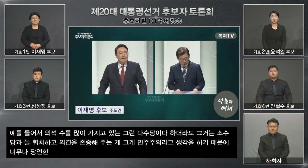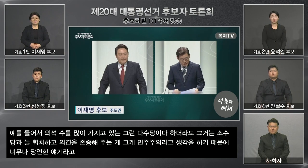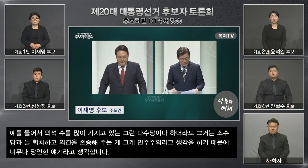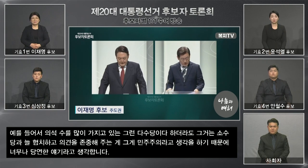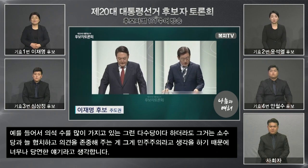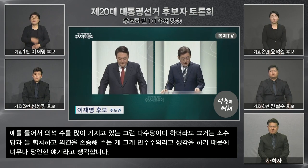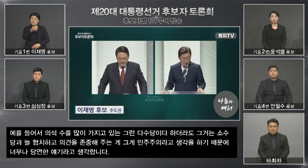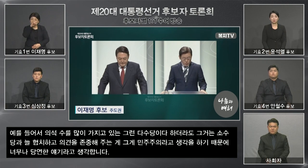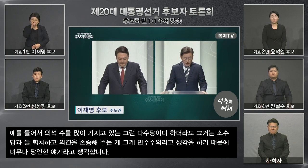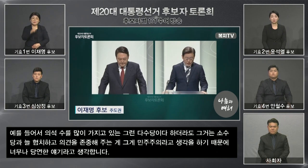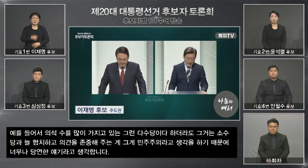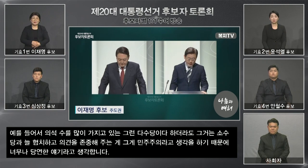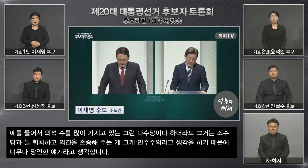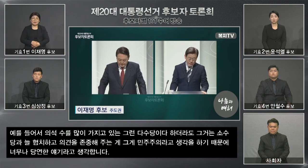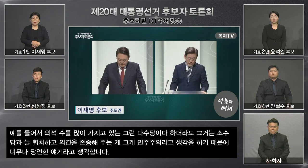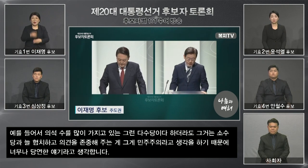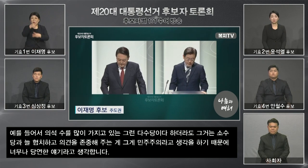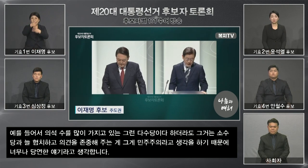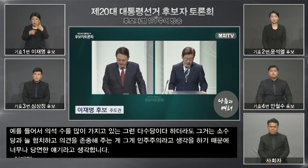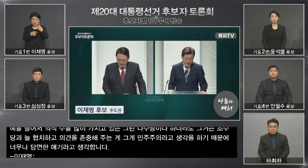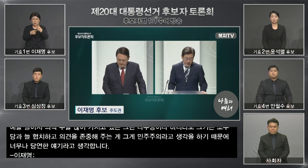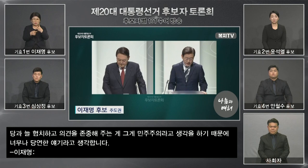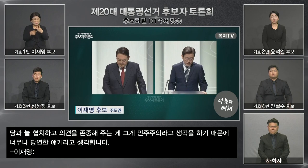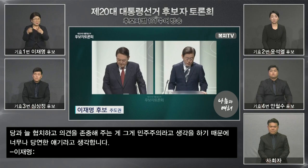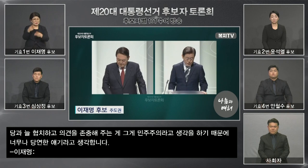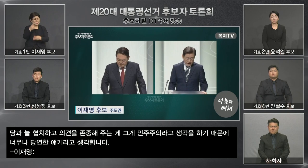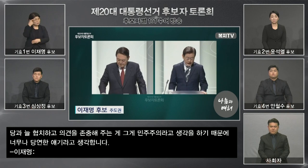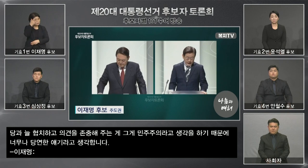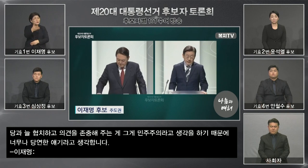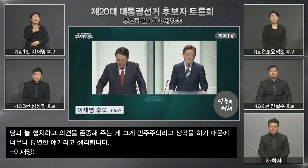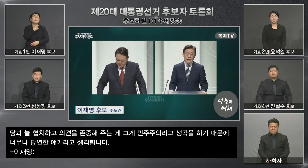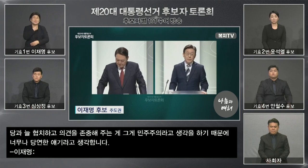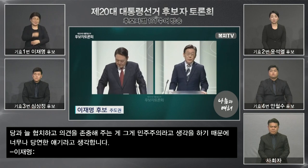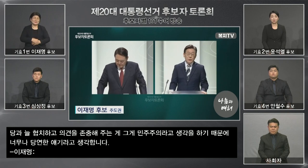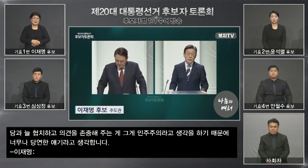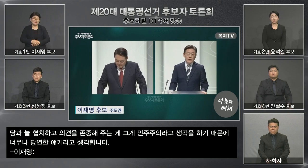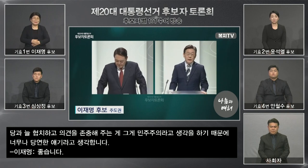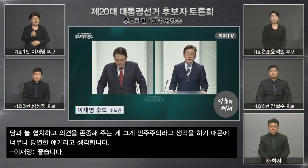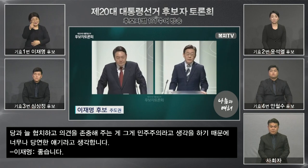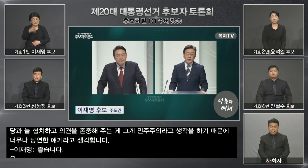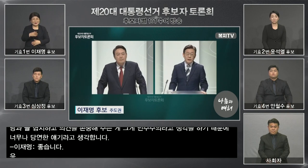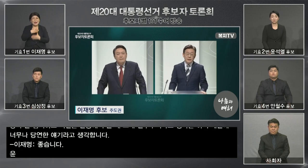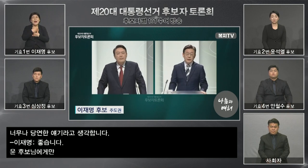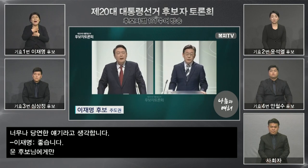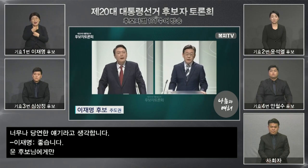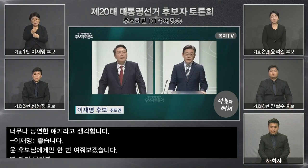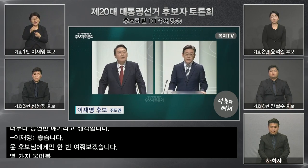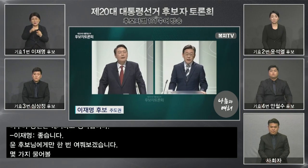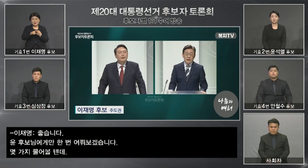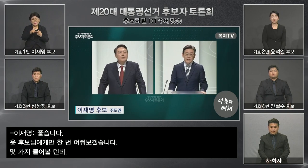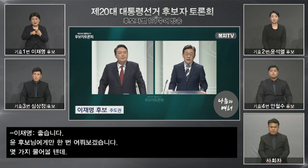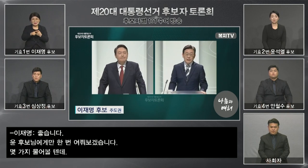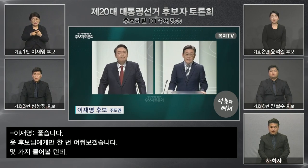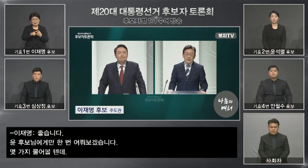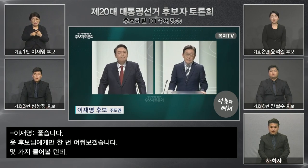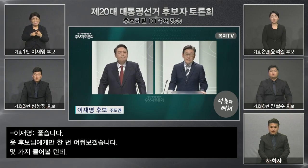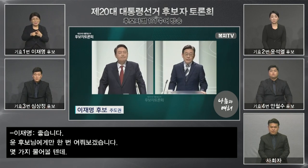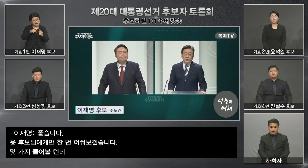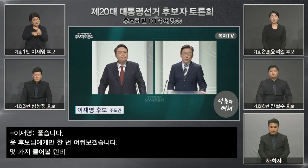좋습니다. 저기 이제 윤 후보님에게만 한번 여쭤보겠습니다. 몇 가지 물어볼 텐데 이제 안보의 개념이 확장되고 있지 않습니까?